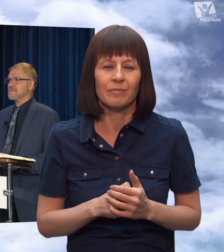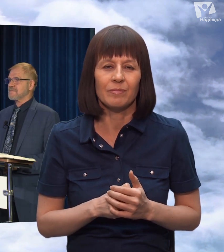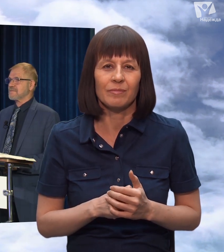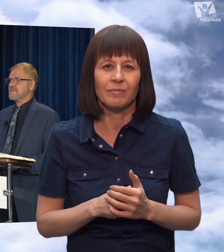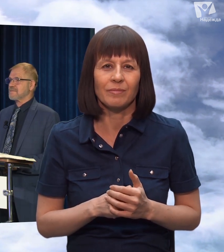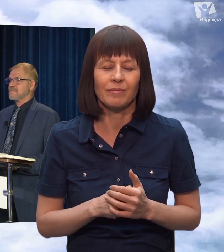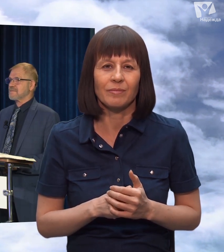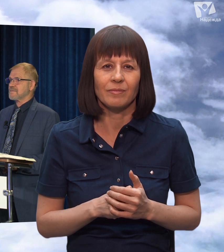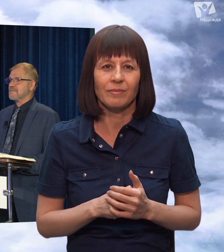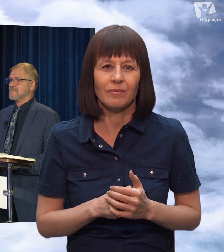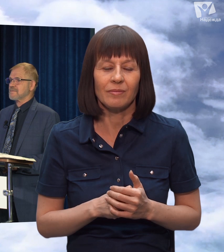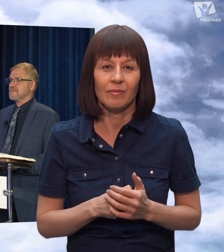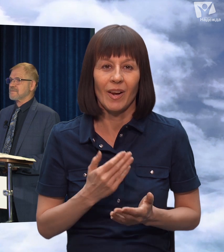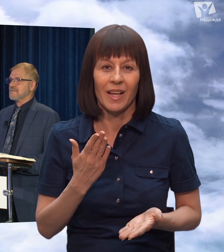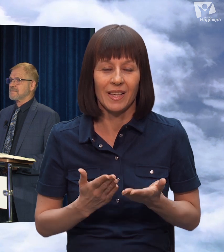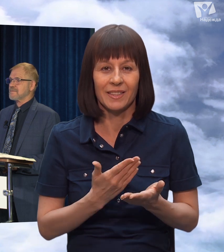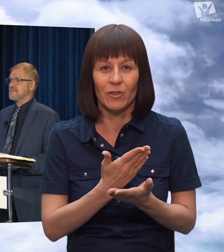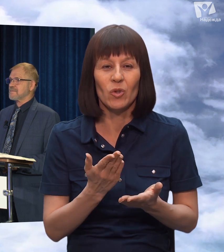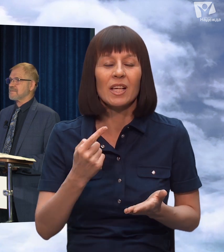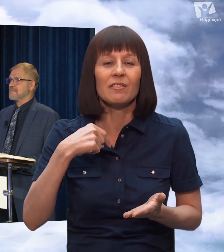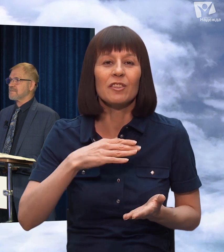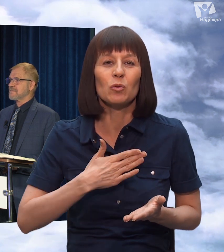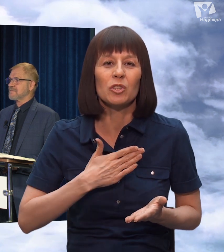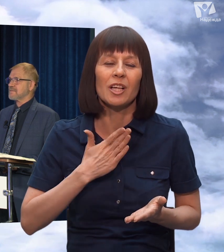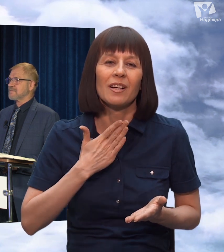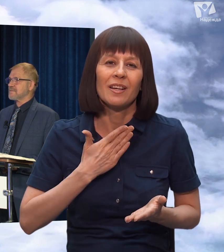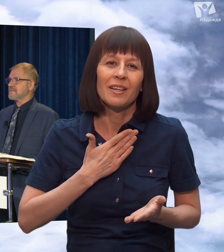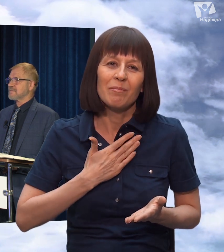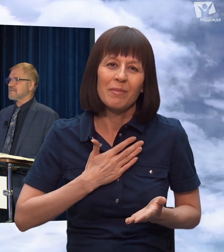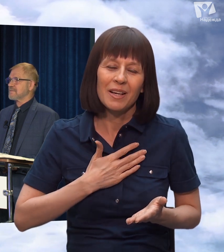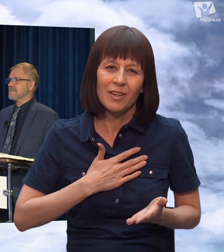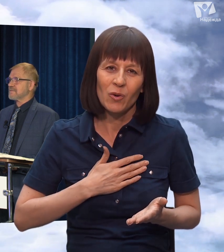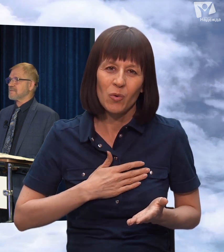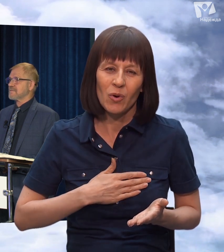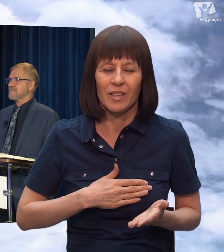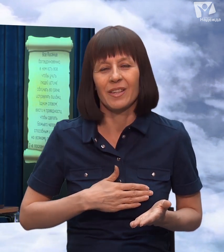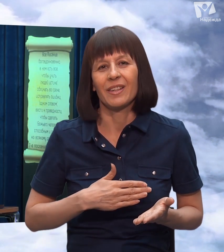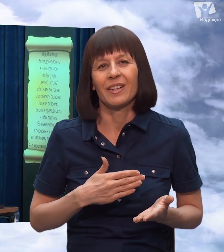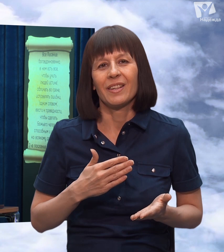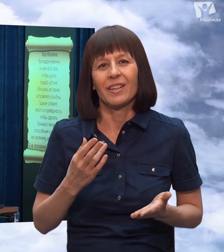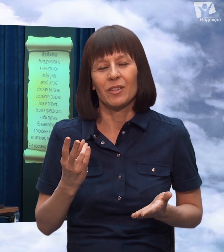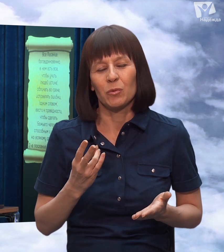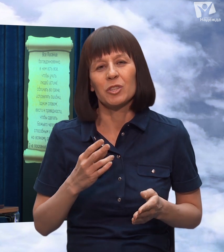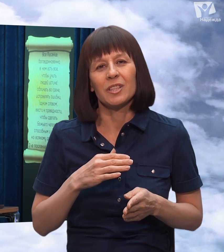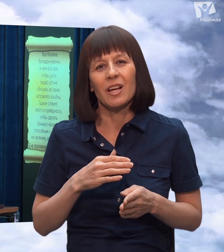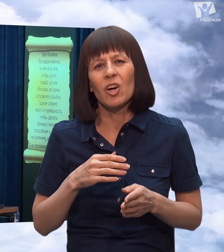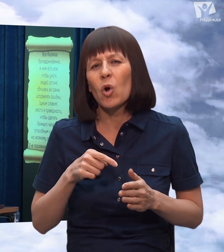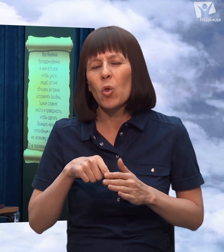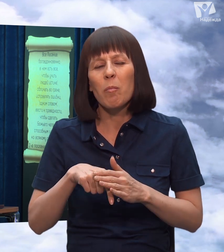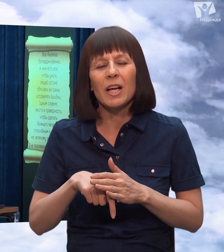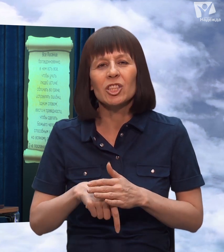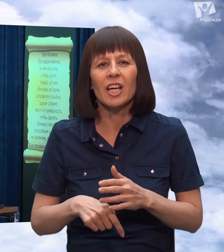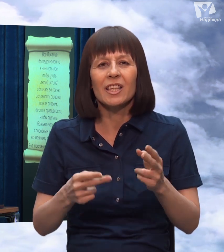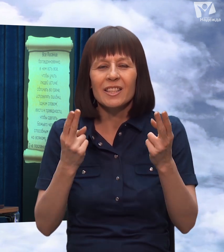умиротворенности то пусть она наполняет нас в глубочайшем смирении